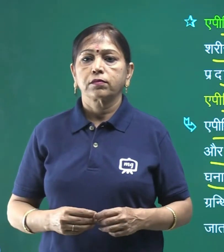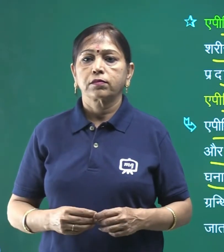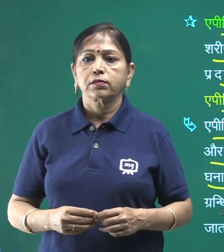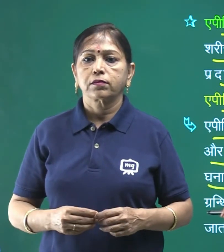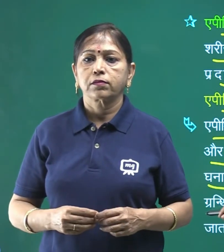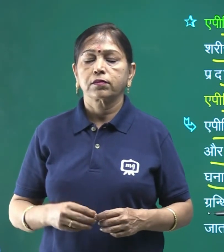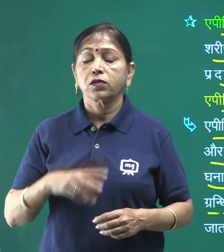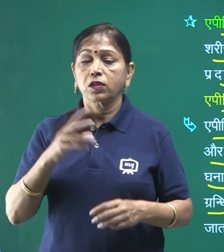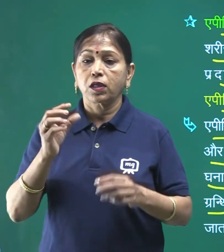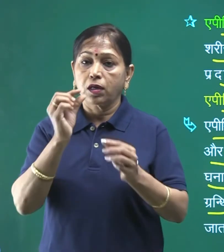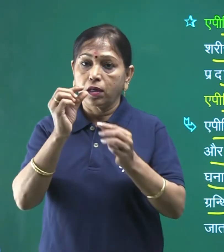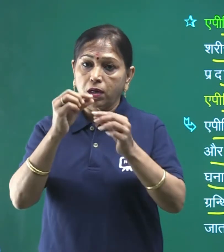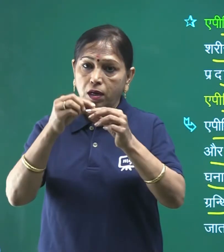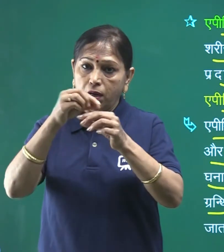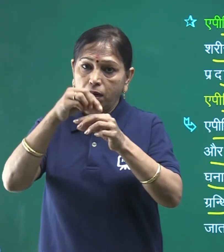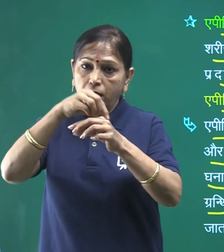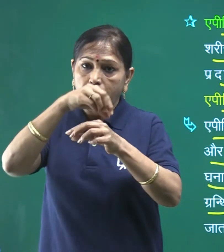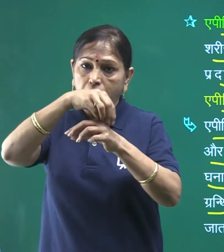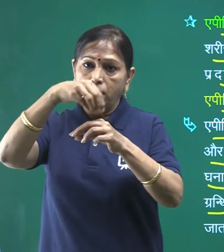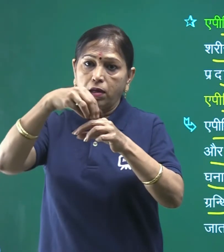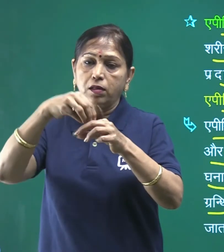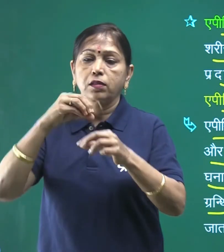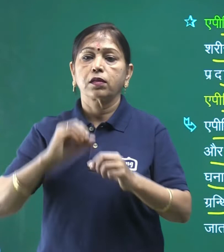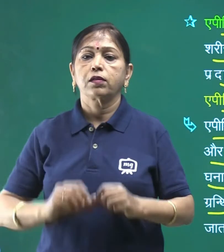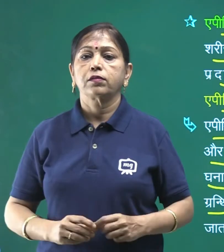तथा ग्रंथिल